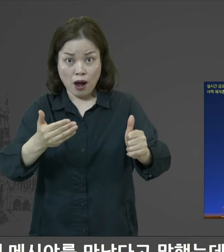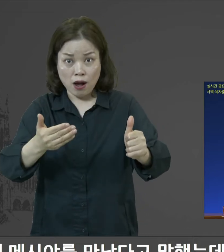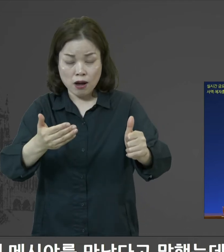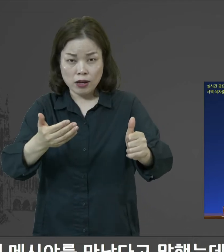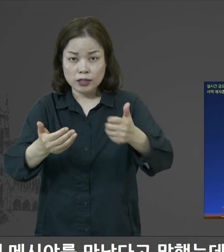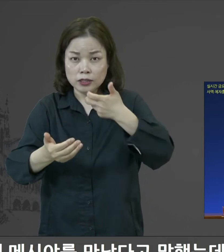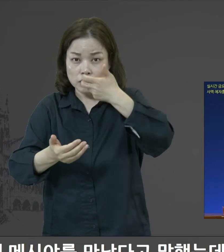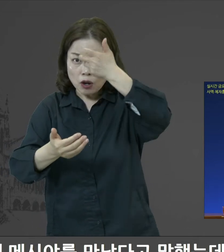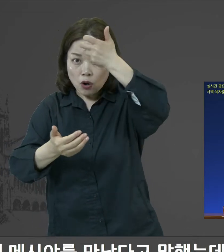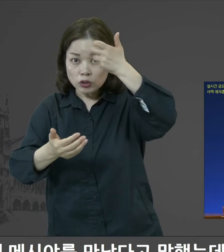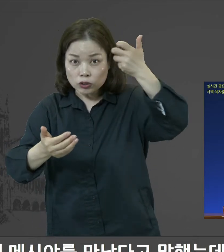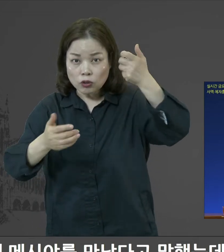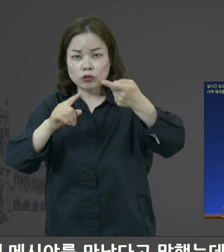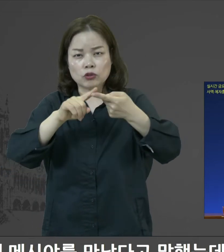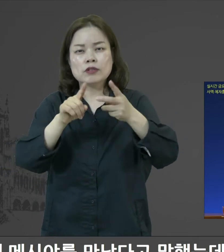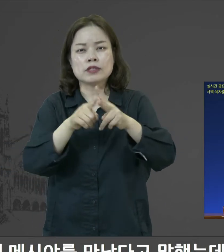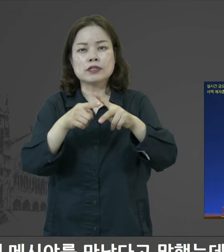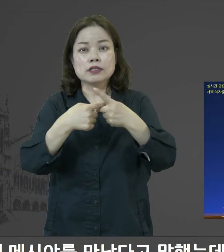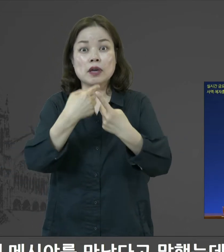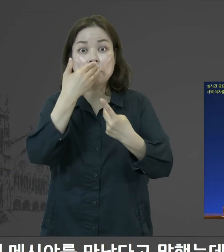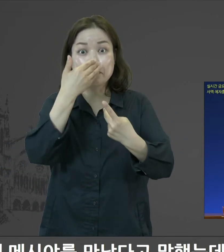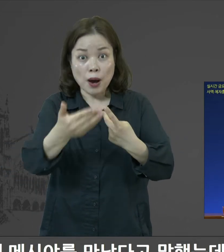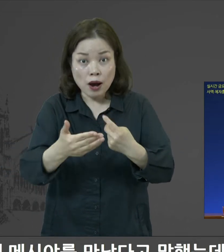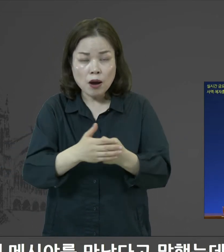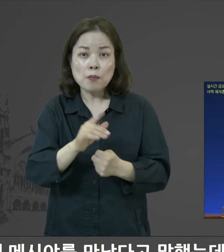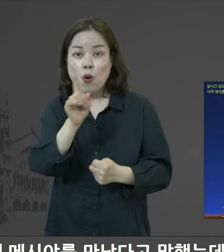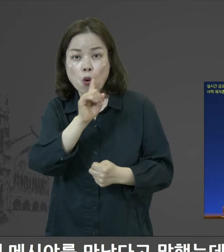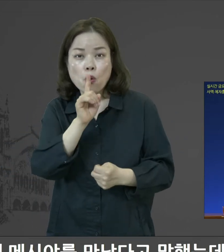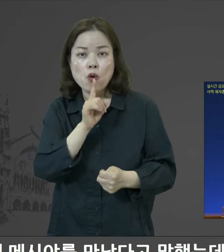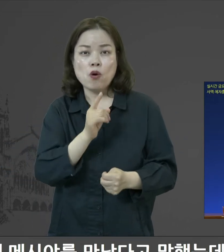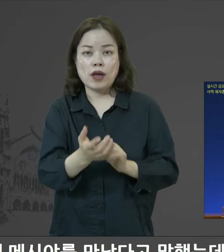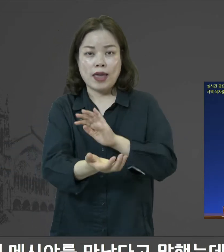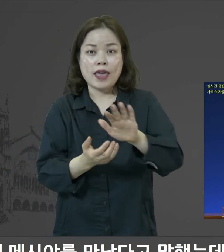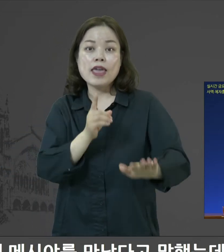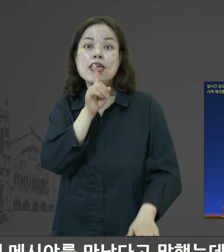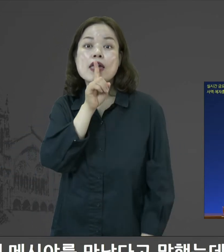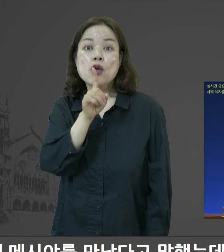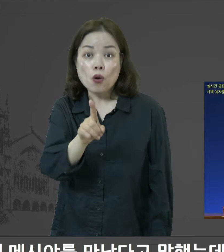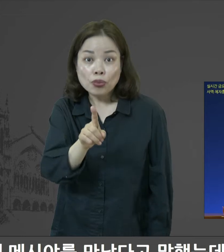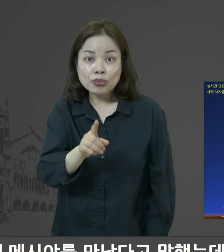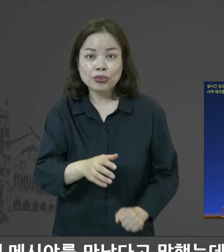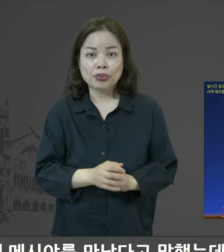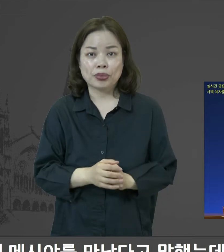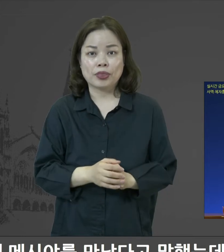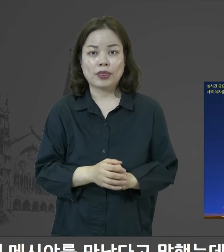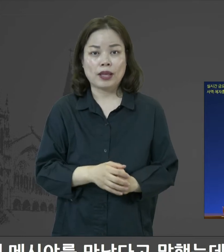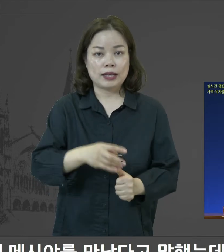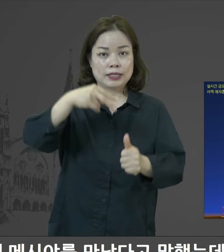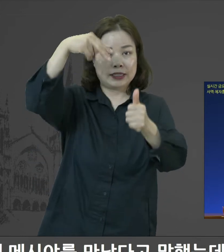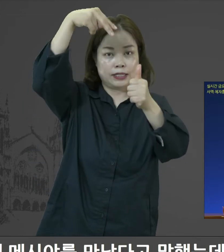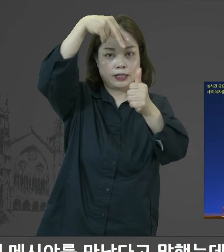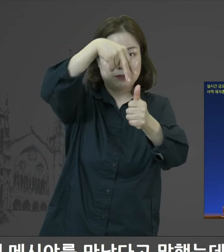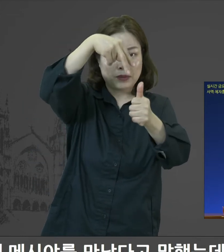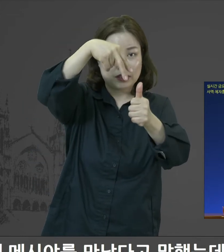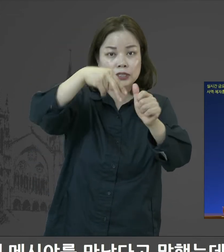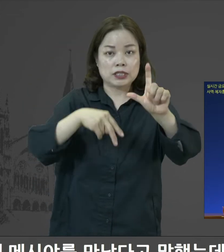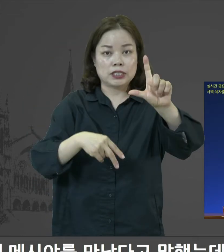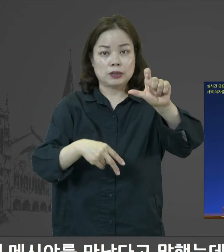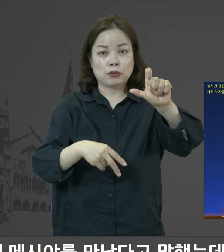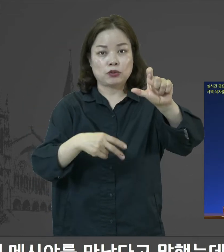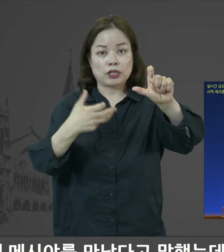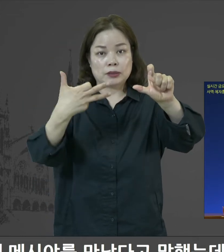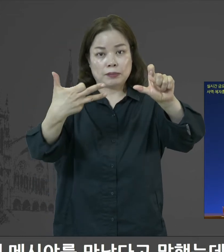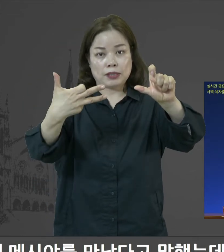영적으로 그렇게 이해하고 있었습니다. 근데 뭐라고 예언을 했냐면 신명기 15장 18절 혹시